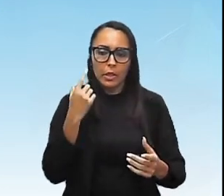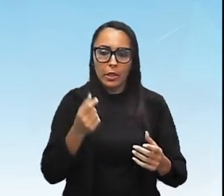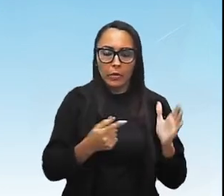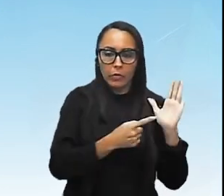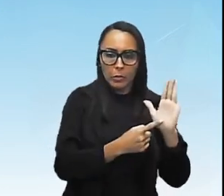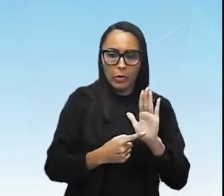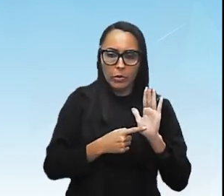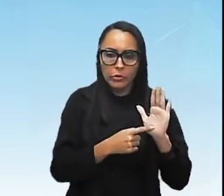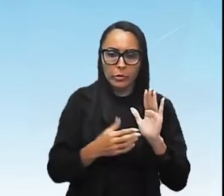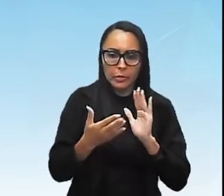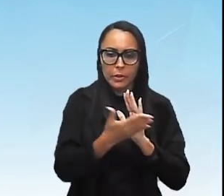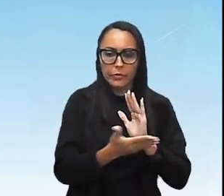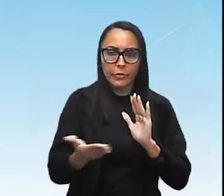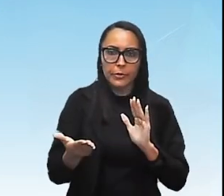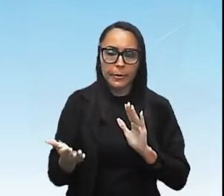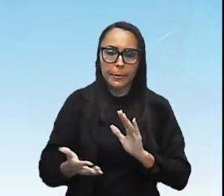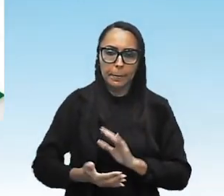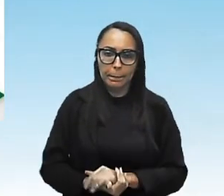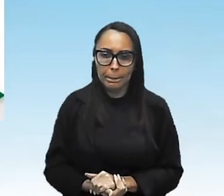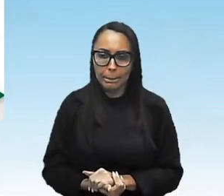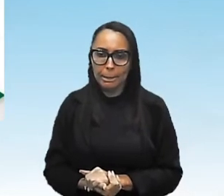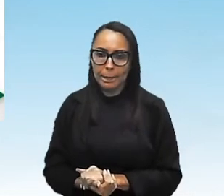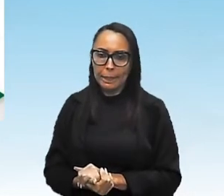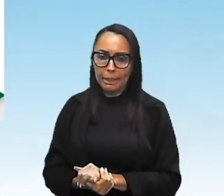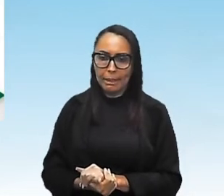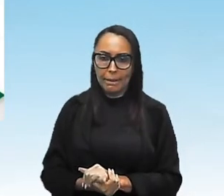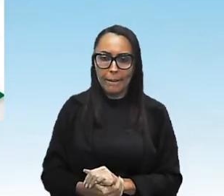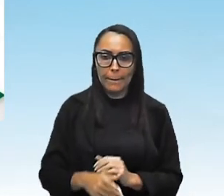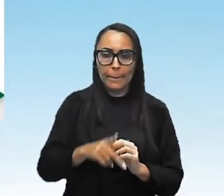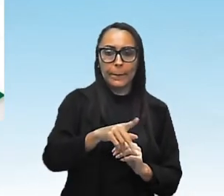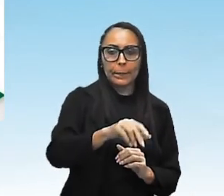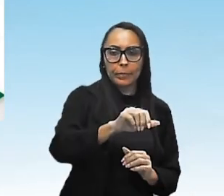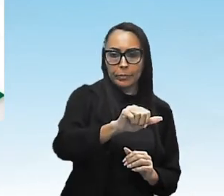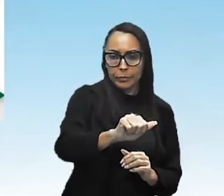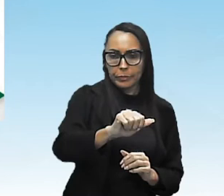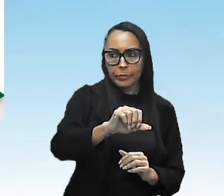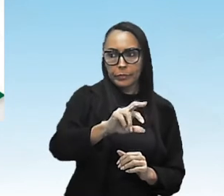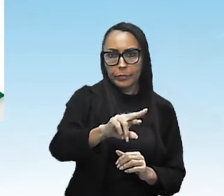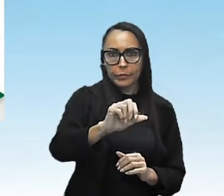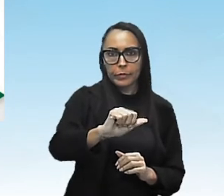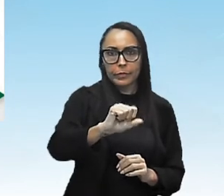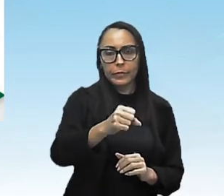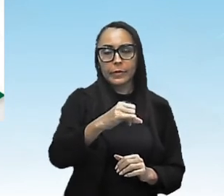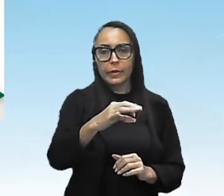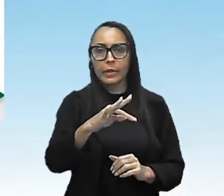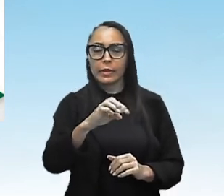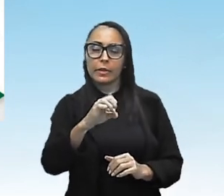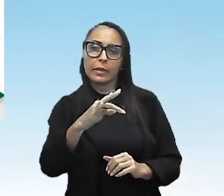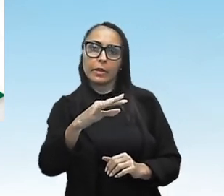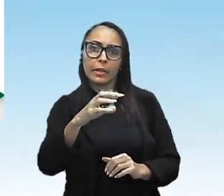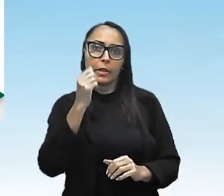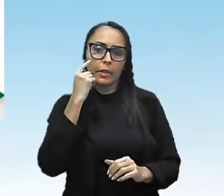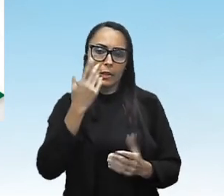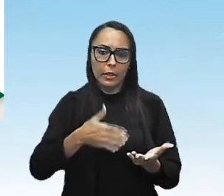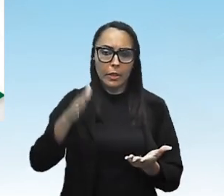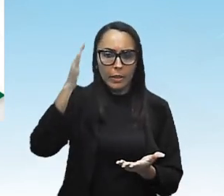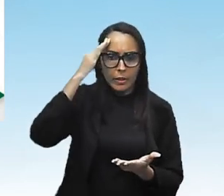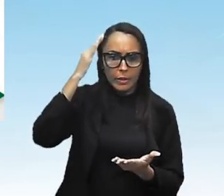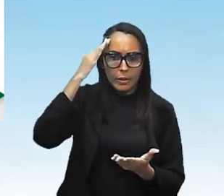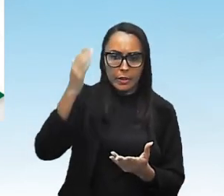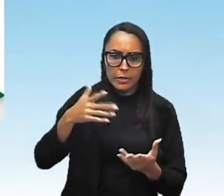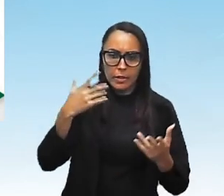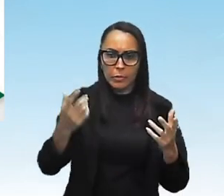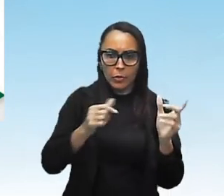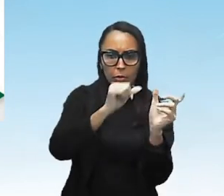a parasintética. O que é essa formação parasintética? Na tela nós temos, entende-se por derivação